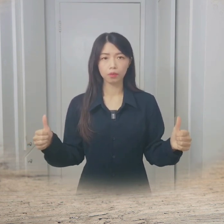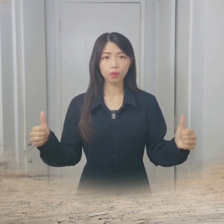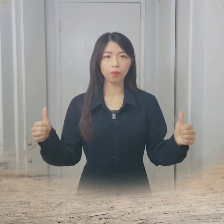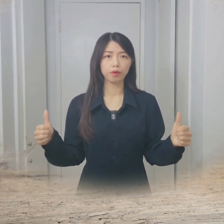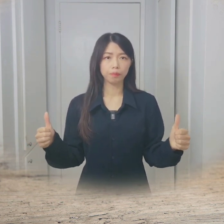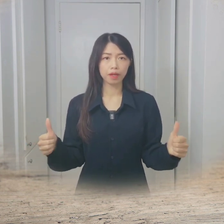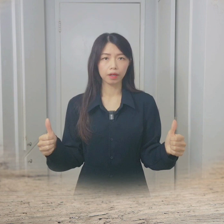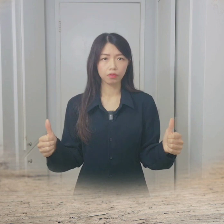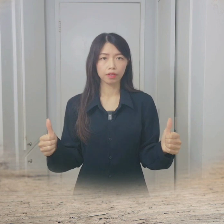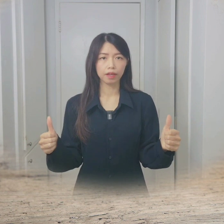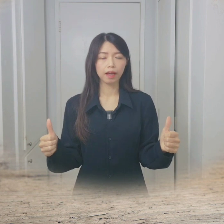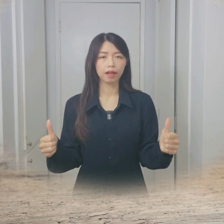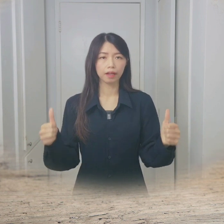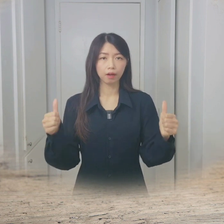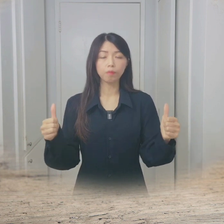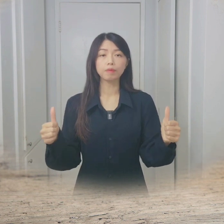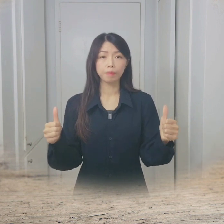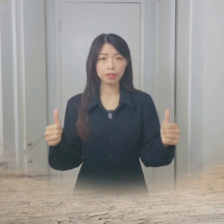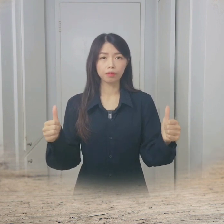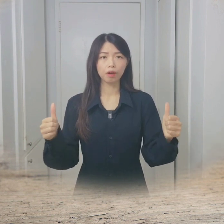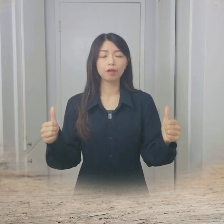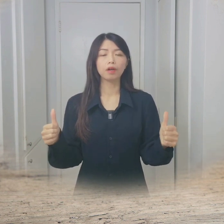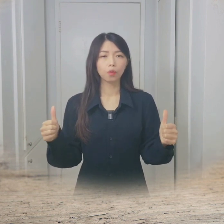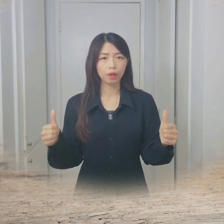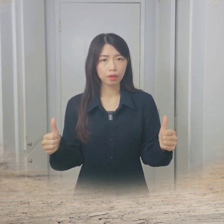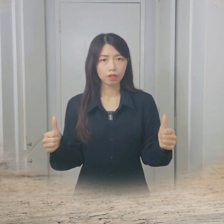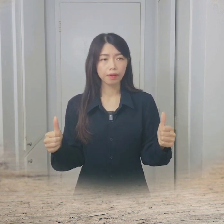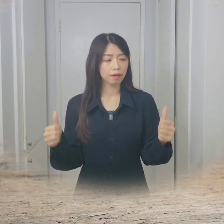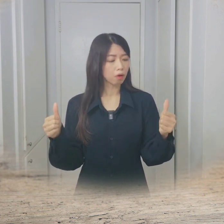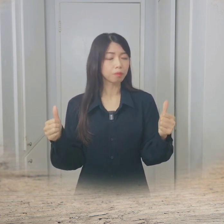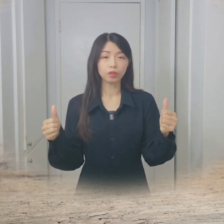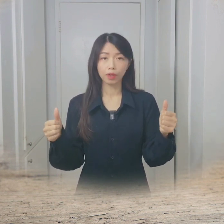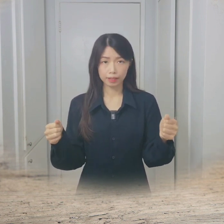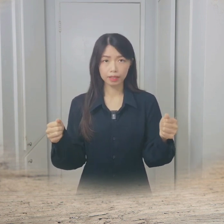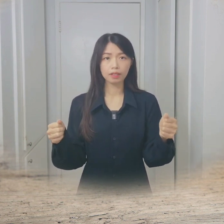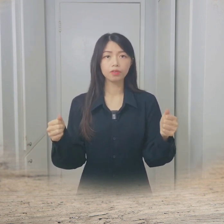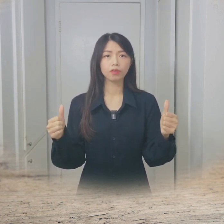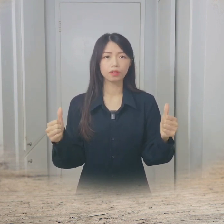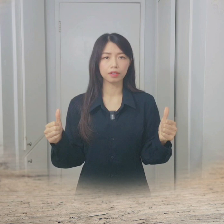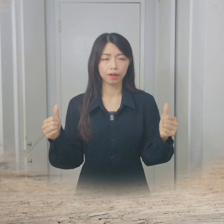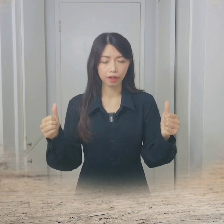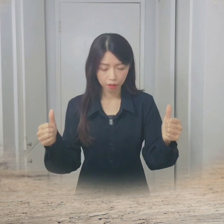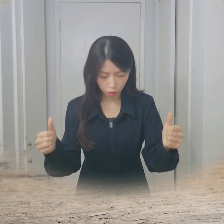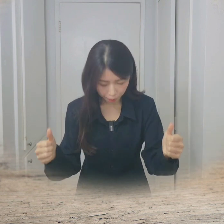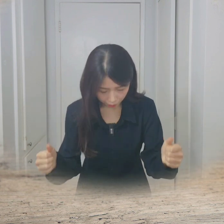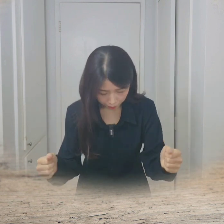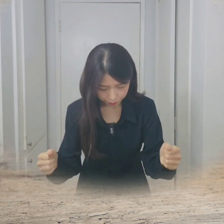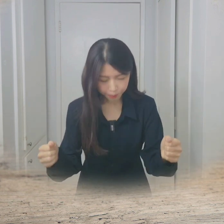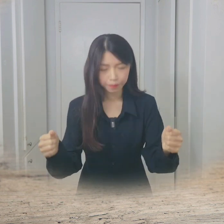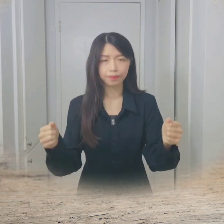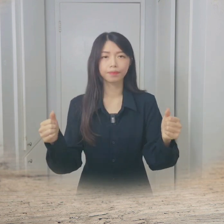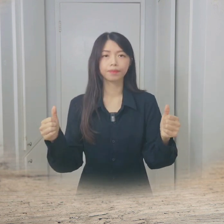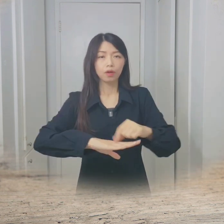양쪽 몸 옆에 이렇게 두셨다가 엄지만 펴시고요. 고개를 숙이면서 엄지도 같이 숙여주시는 거예요. 경배